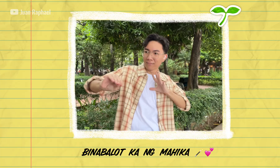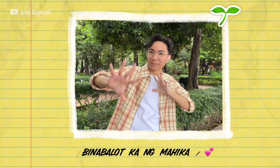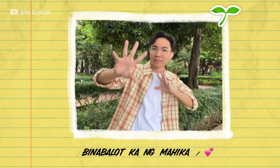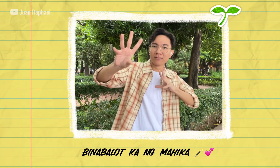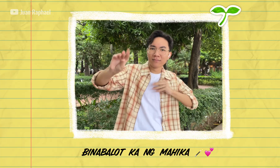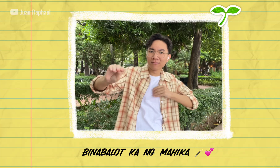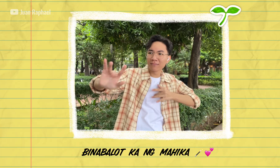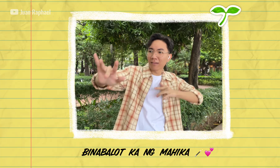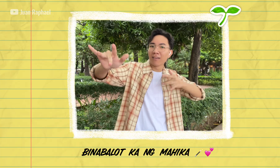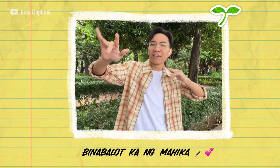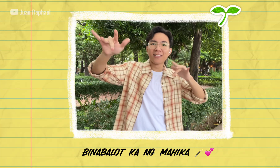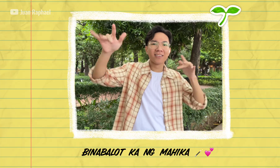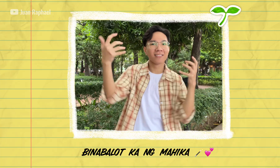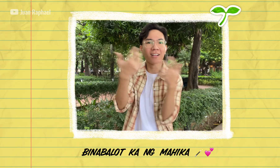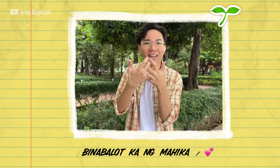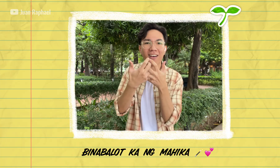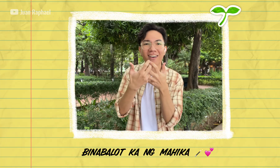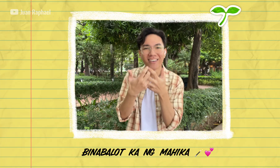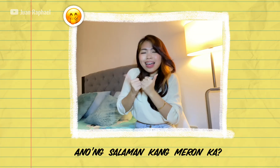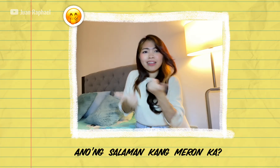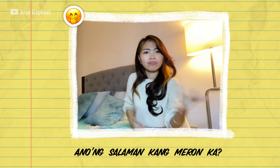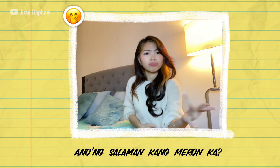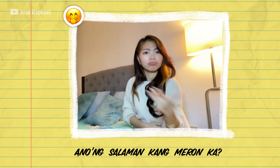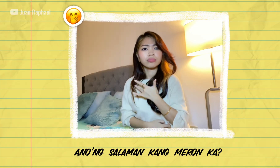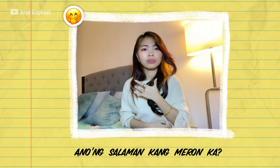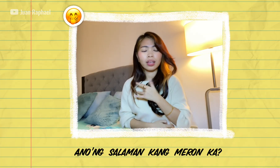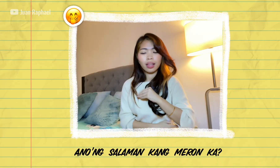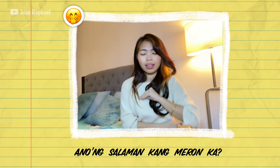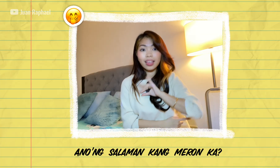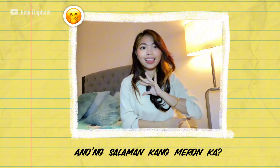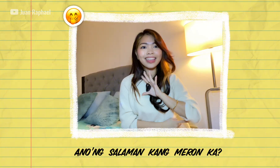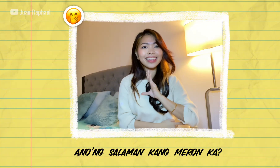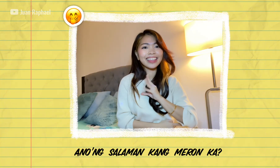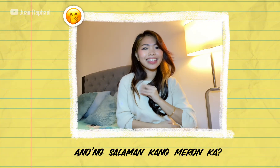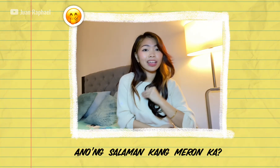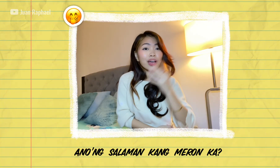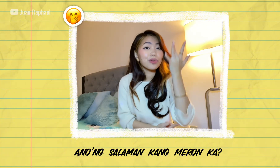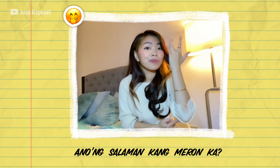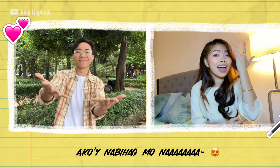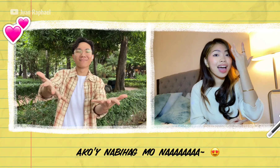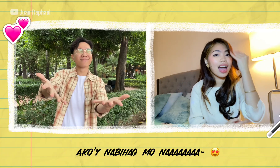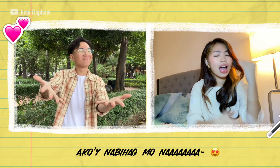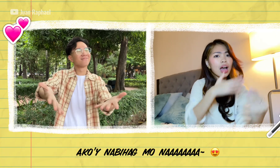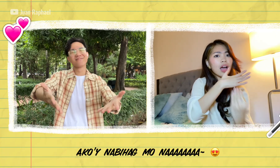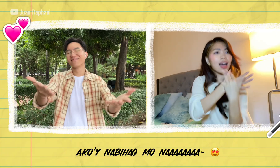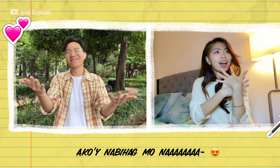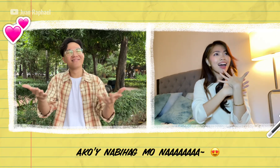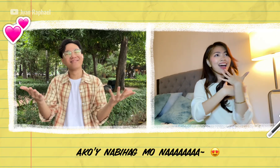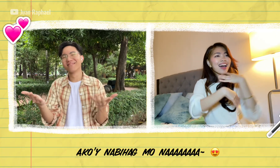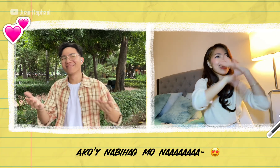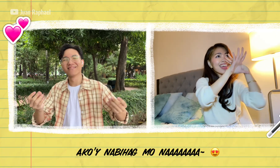ka ng makita. Anong salamang kang meron ka, ako'y nabihag mo na.